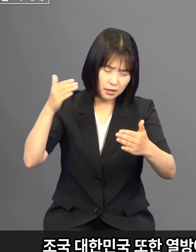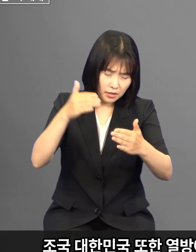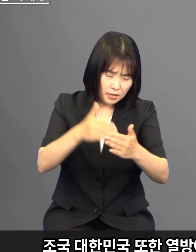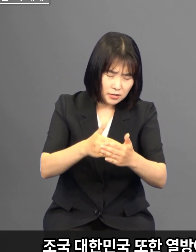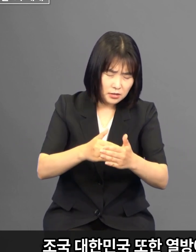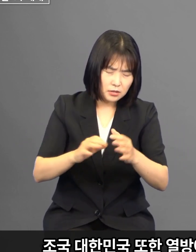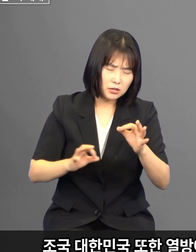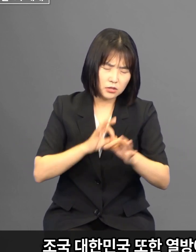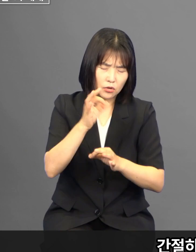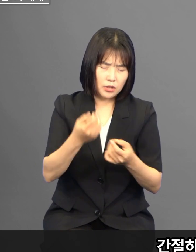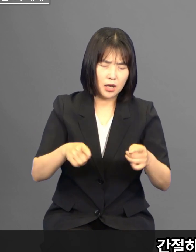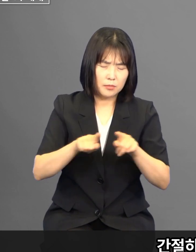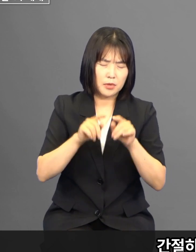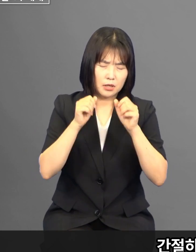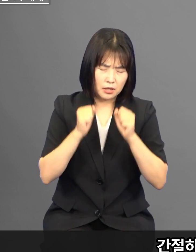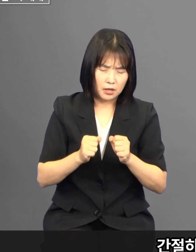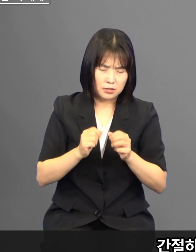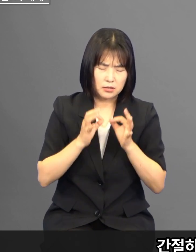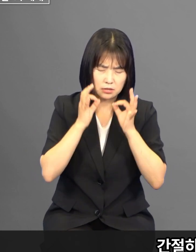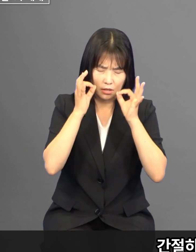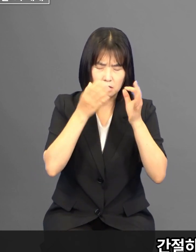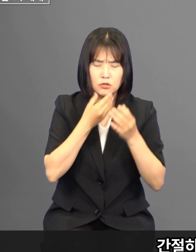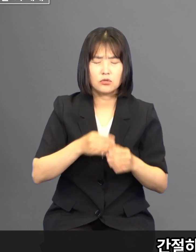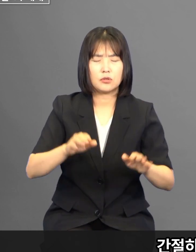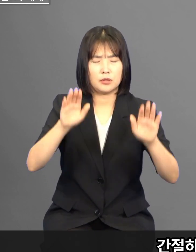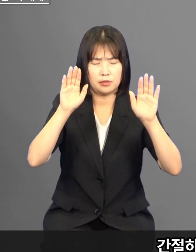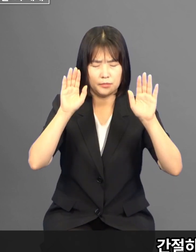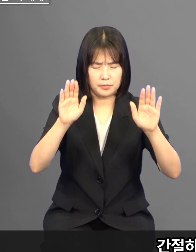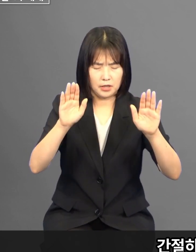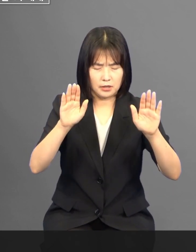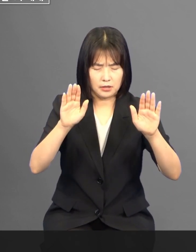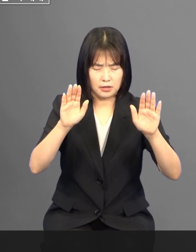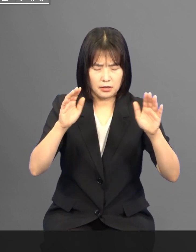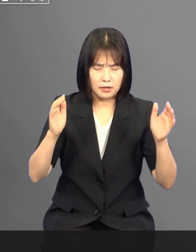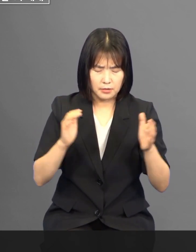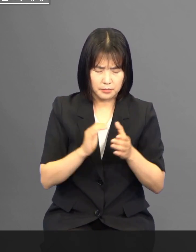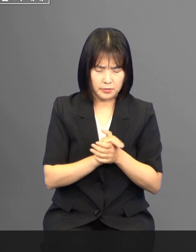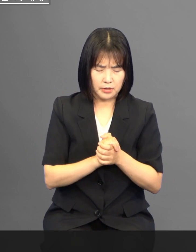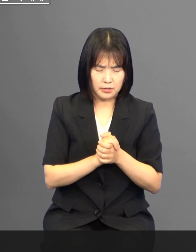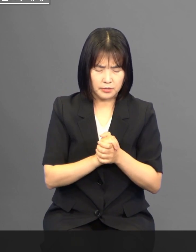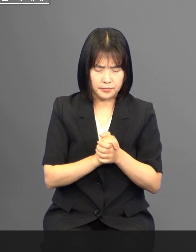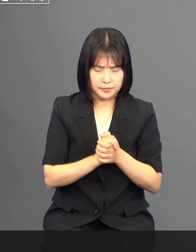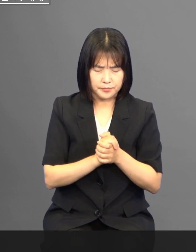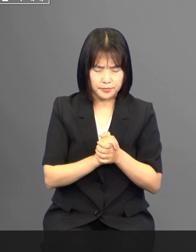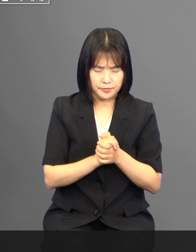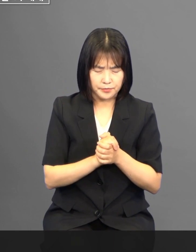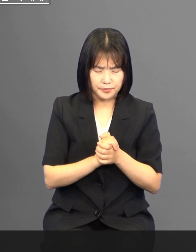영원히 함께 하시기를 간절히 축원하옵나이다. 아멘.